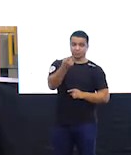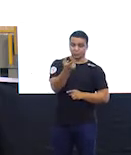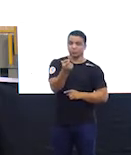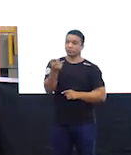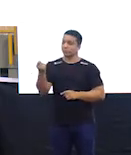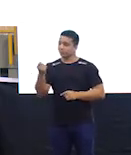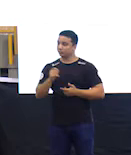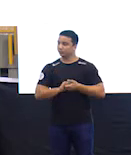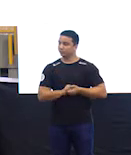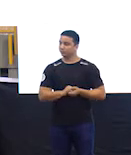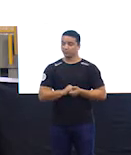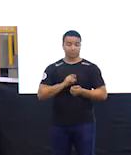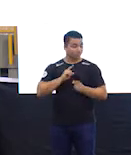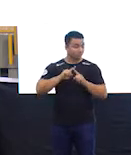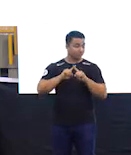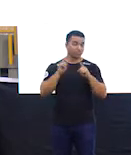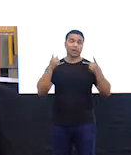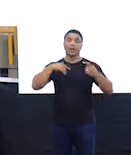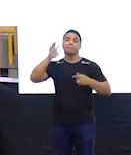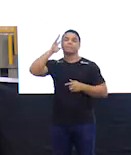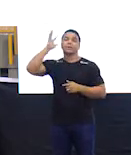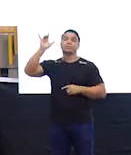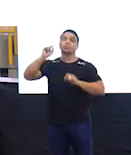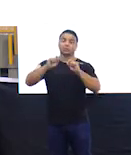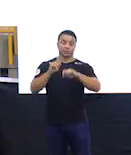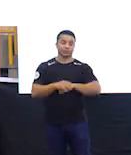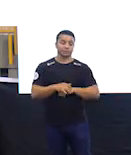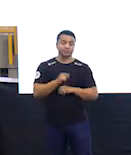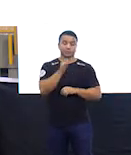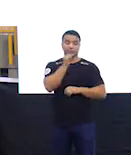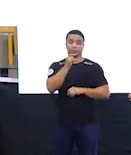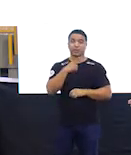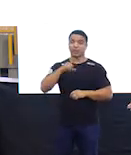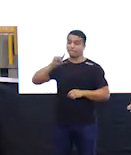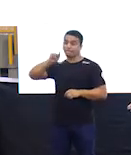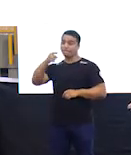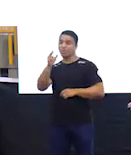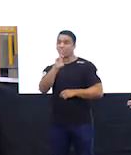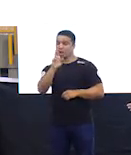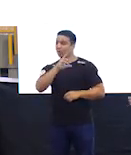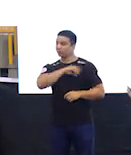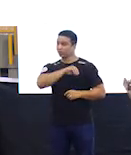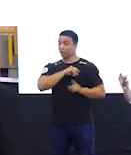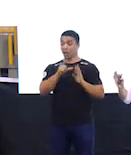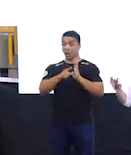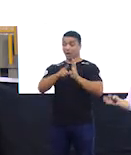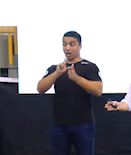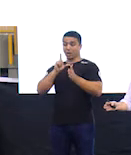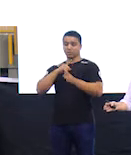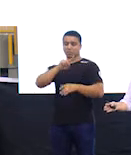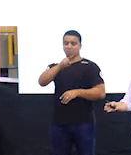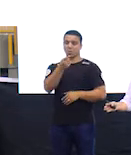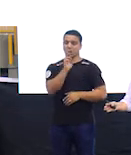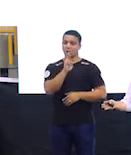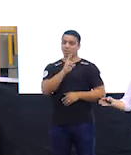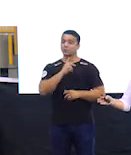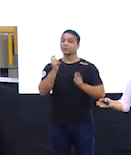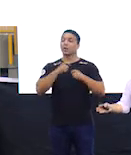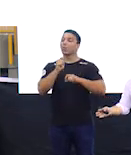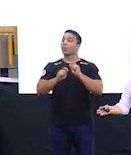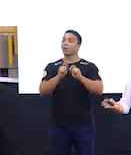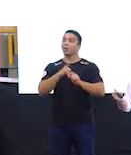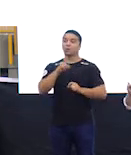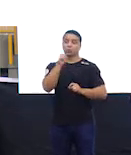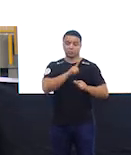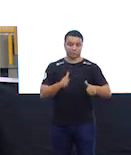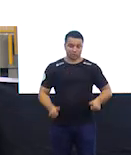1.200. Só que imagina que ele ganhava R$1.000, e aqueles R$1.000 que ele ganhava,